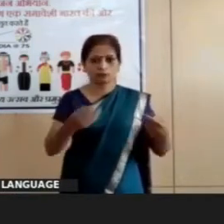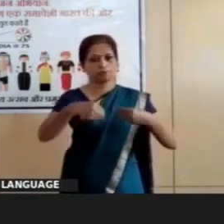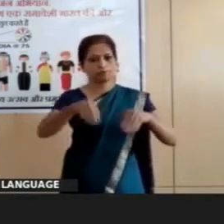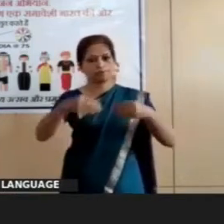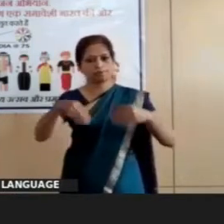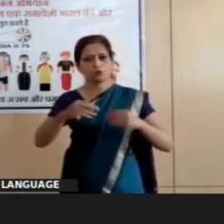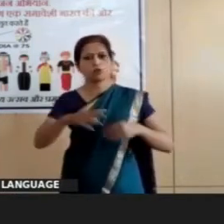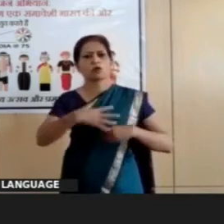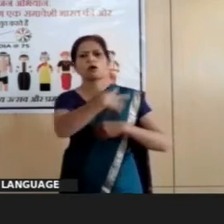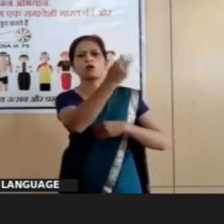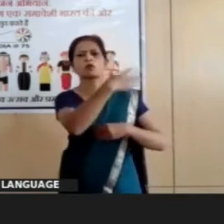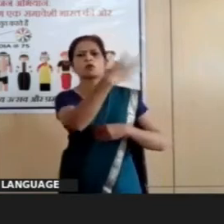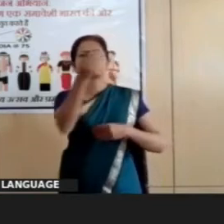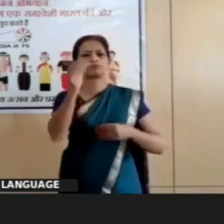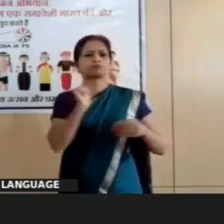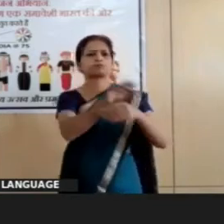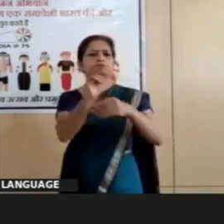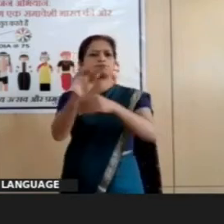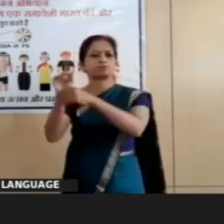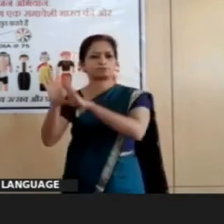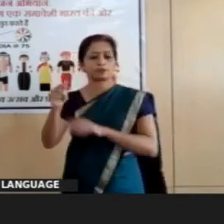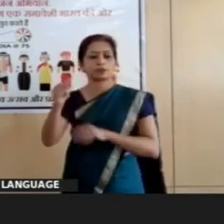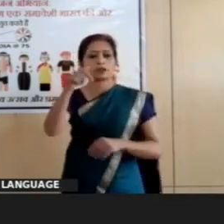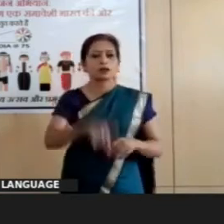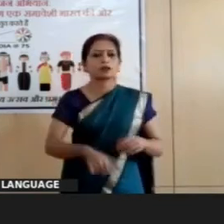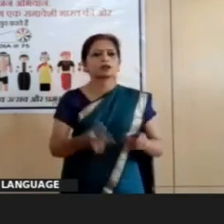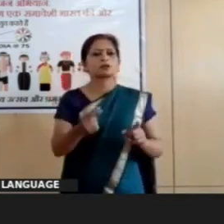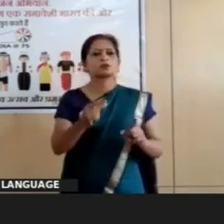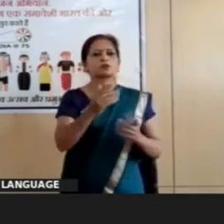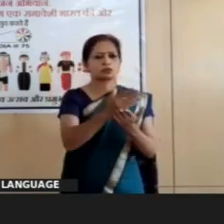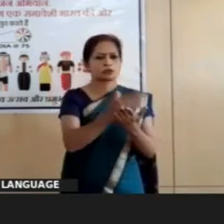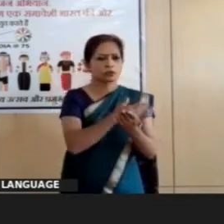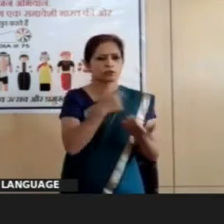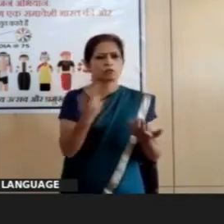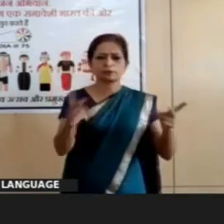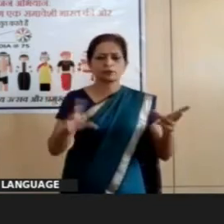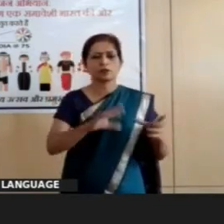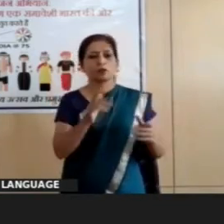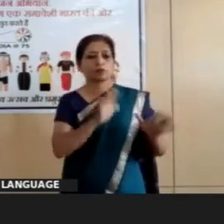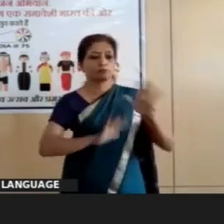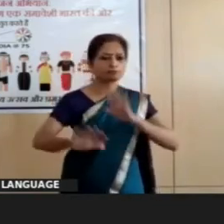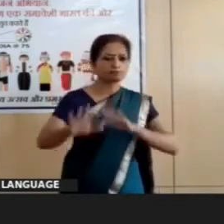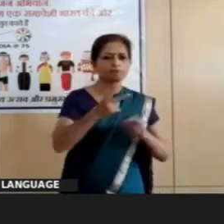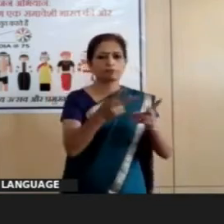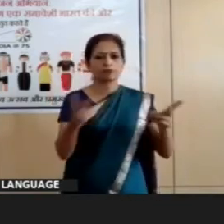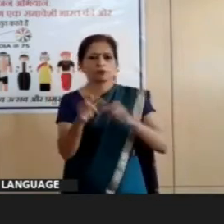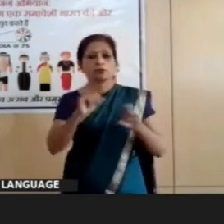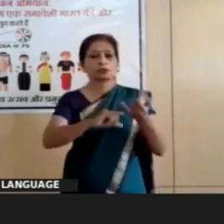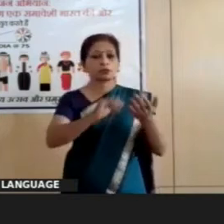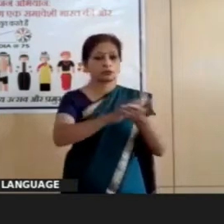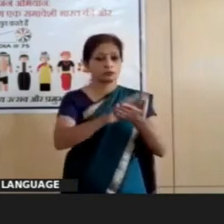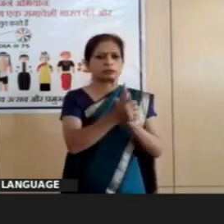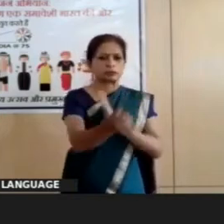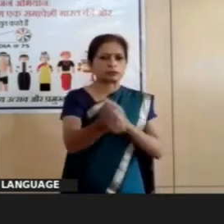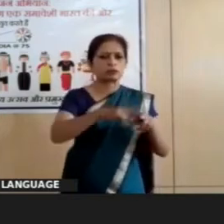उत्पादों की निर्यात को बढ़ावा देंगे। हमारे साथ आज जुड़े हैं अनेक कारीगर,